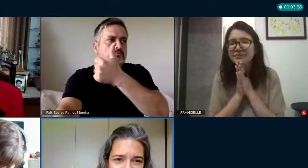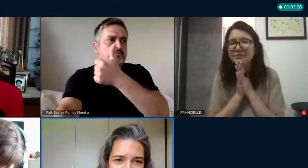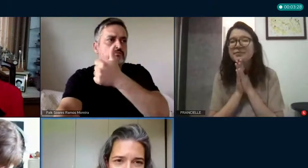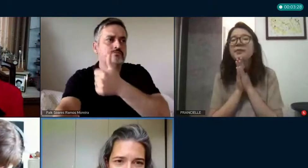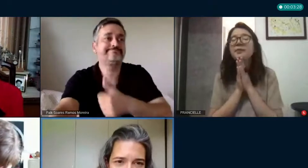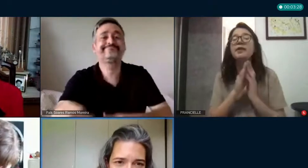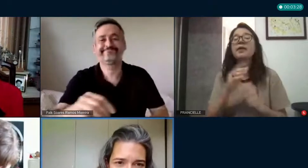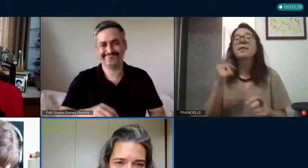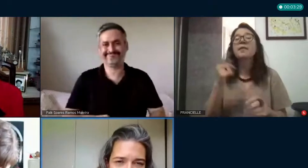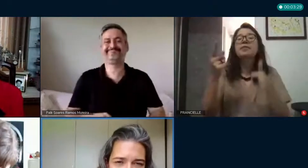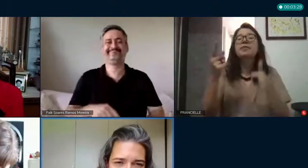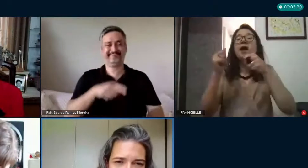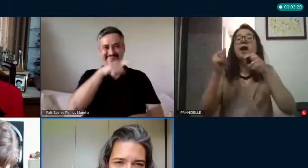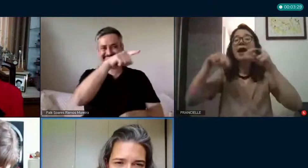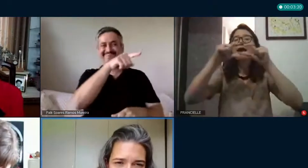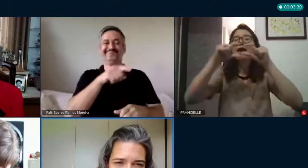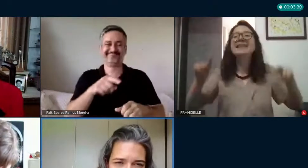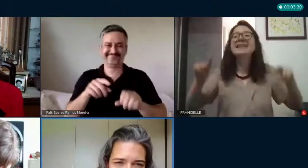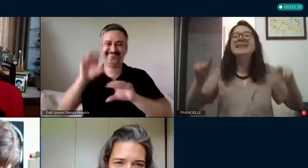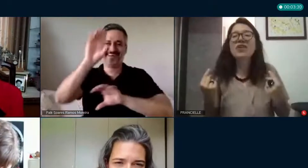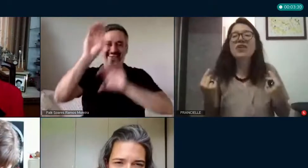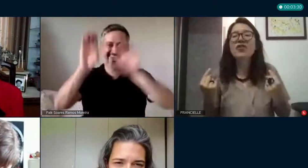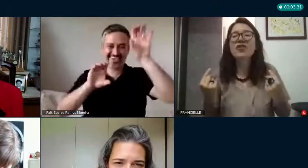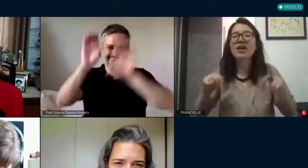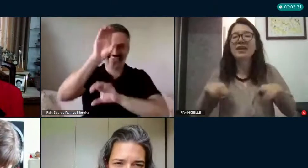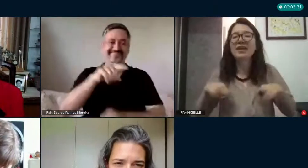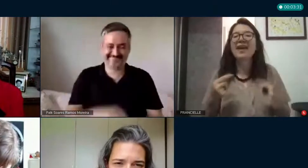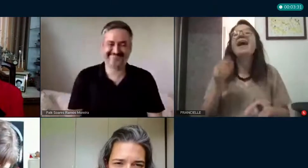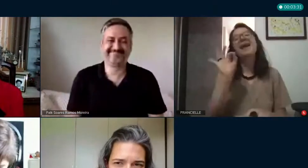ok, já encontrei a página 21.